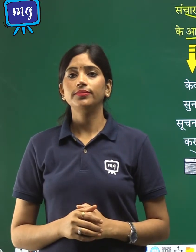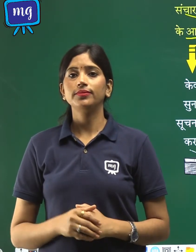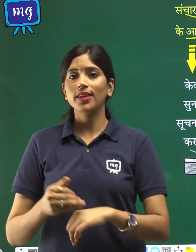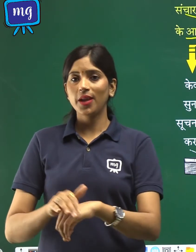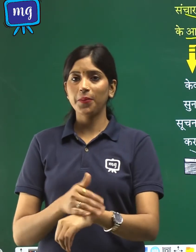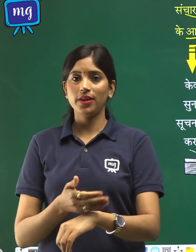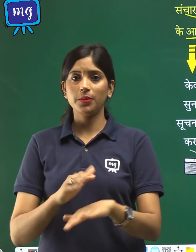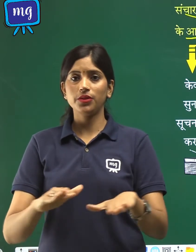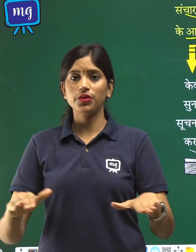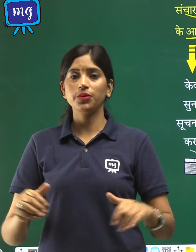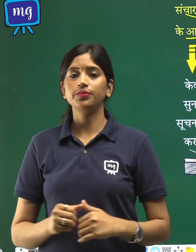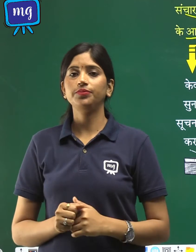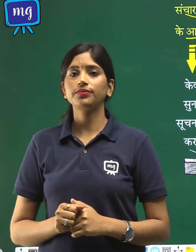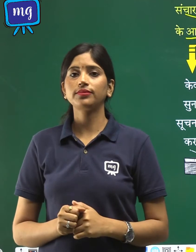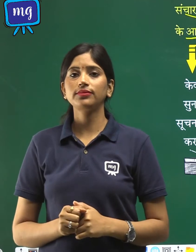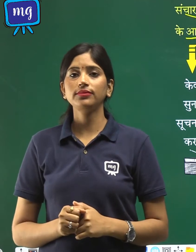प्यारे बच्चों,